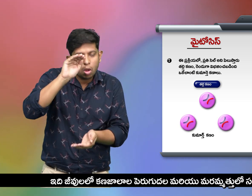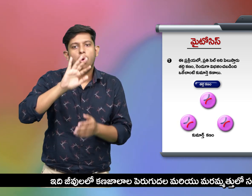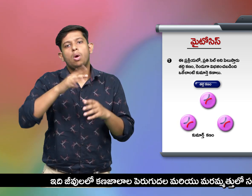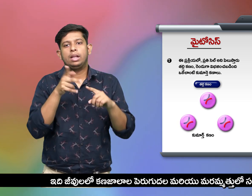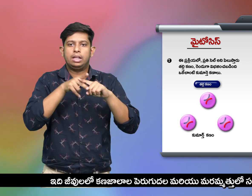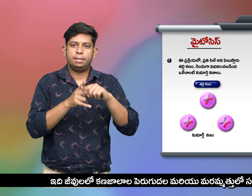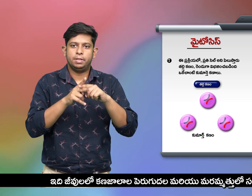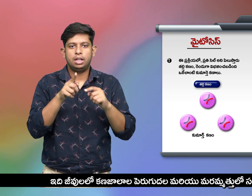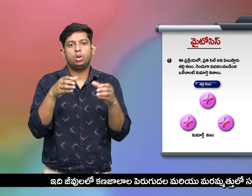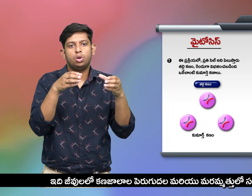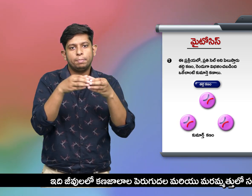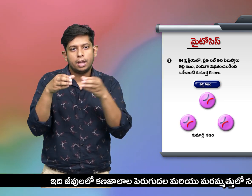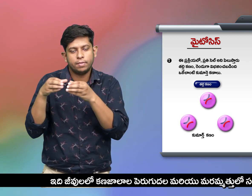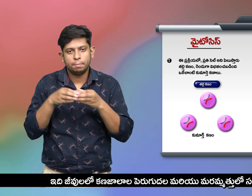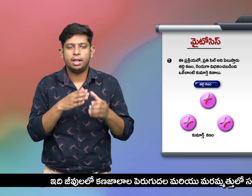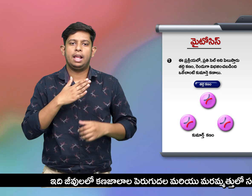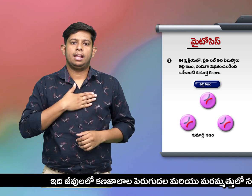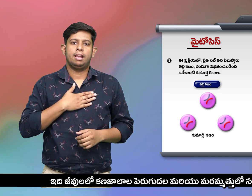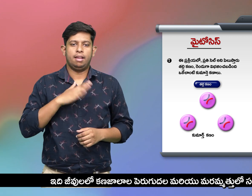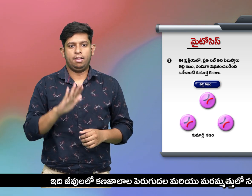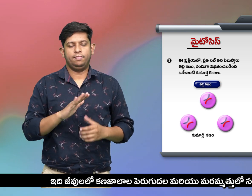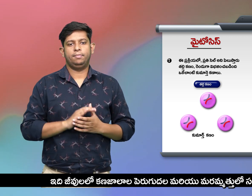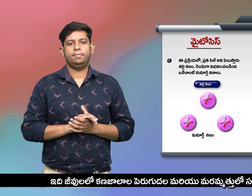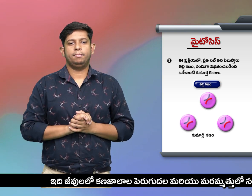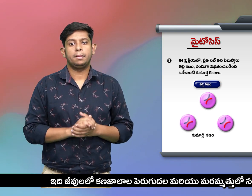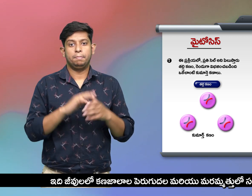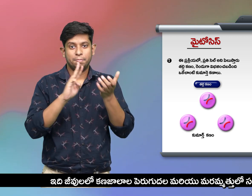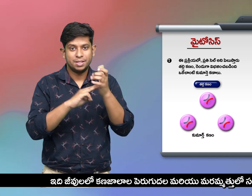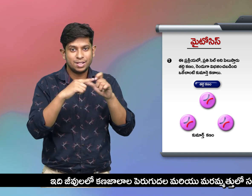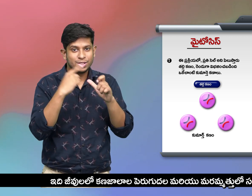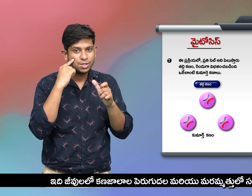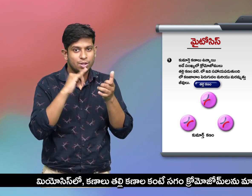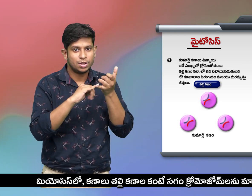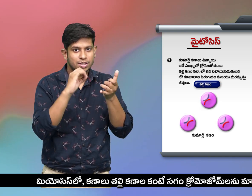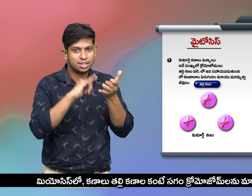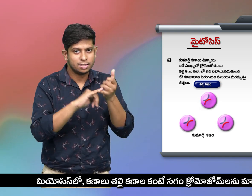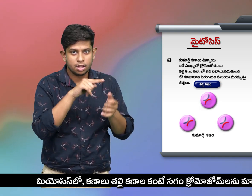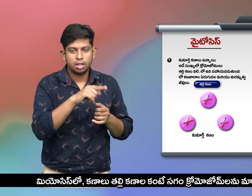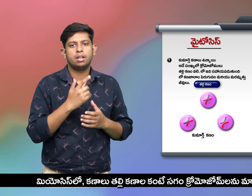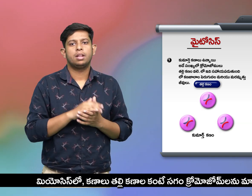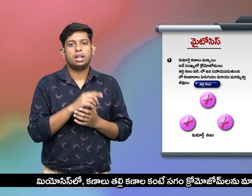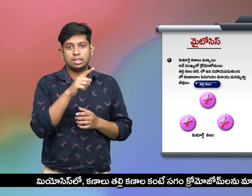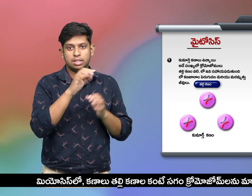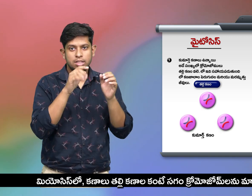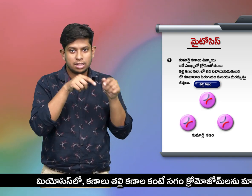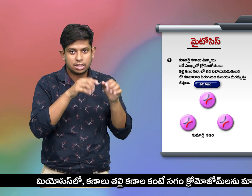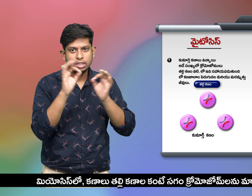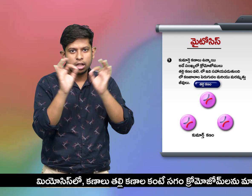జీవులలో కణజాలాల పెరుగుదల మరియు మరమ్మతులో సహాయపడుతుంది. మియోసిస్లో కణాలు తల్లి కణాల